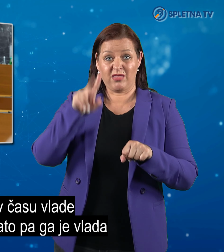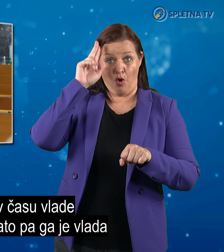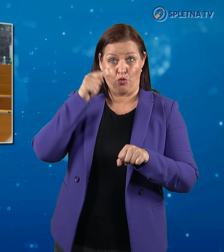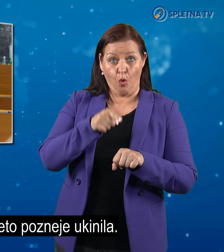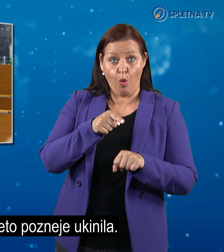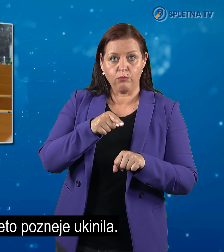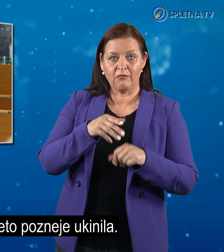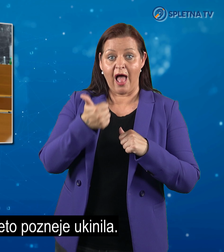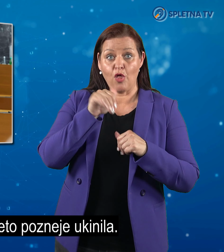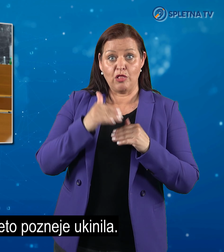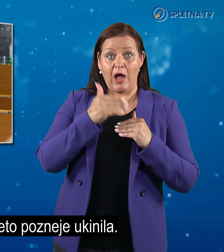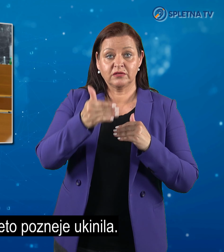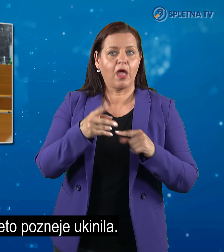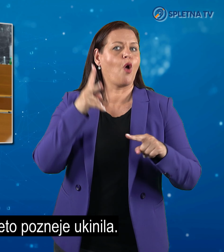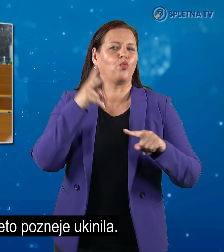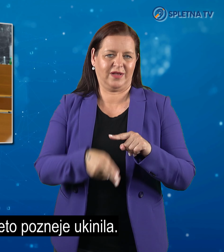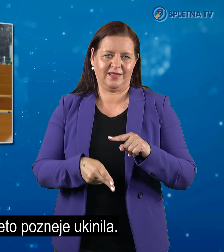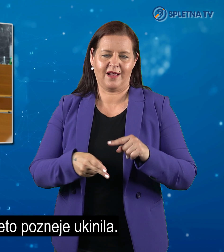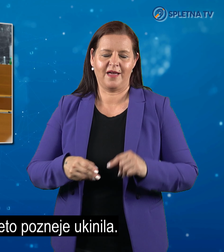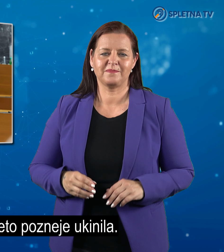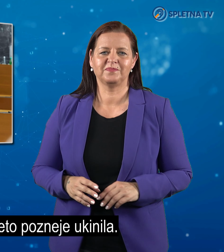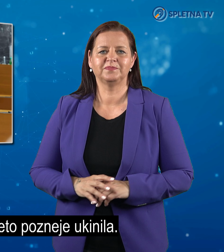Roberta Goloba leto pozneje ukinila.